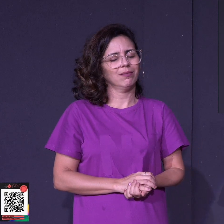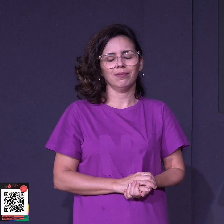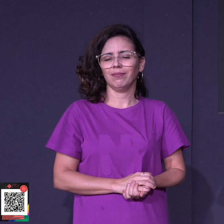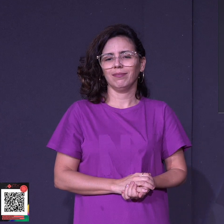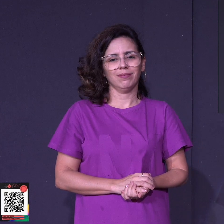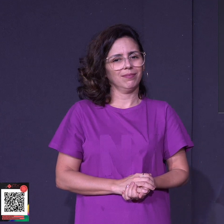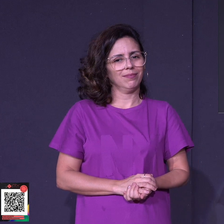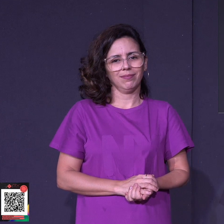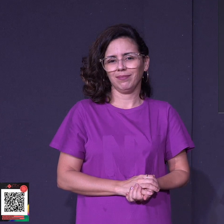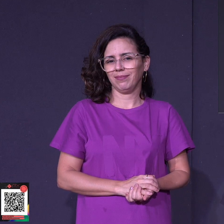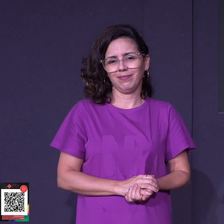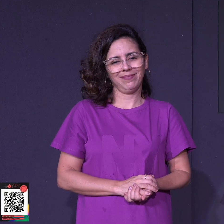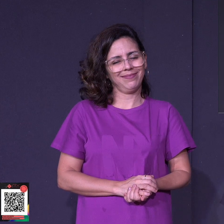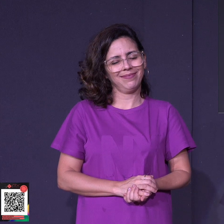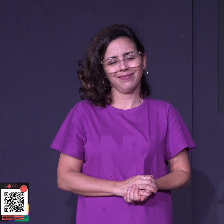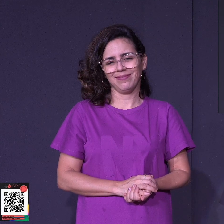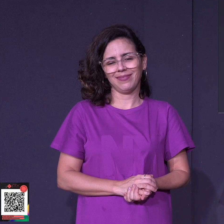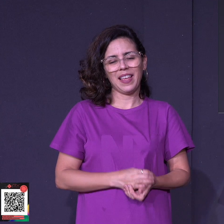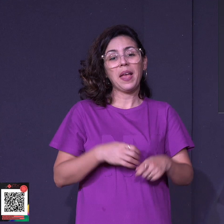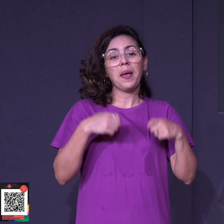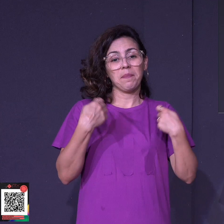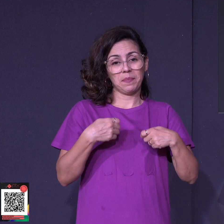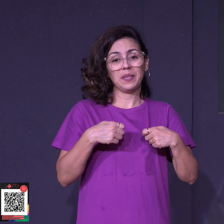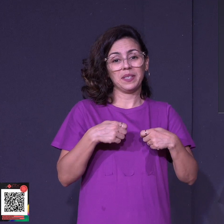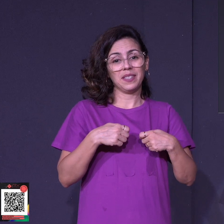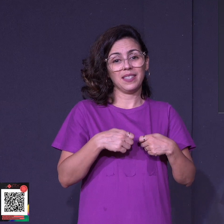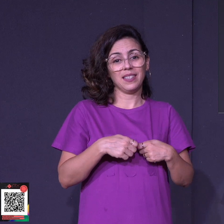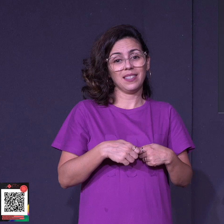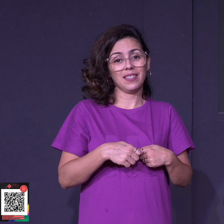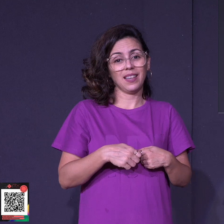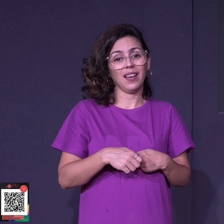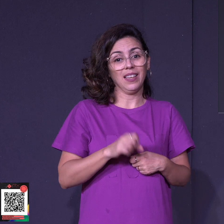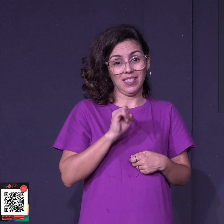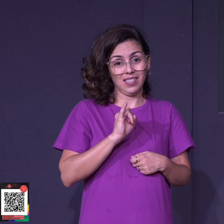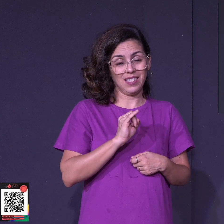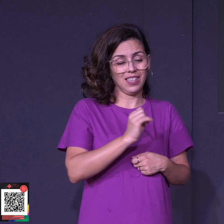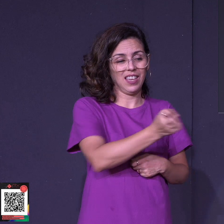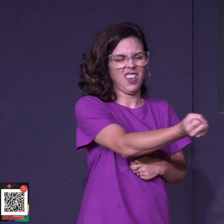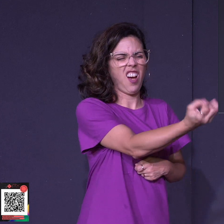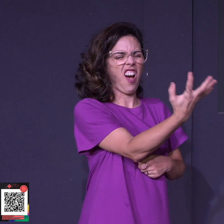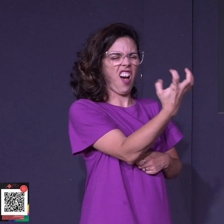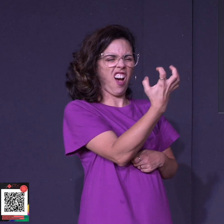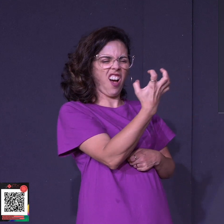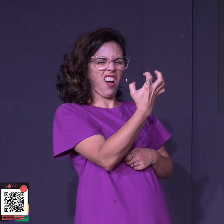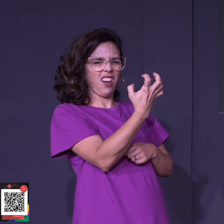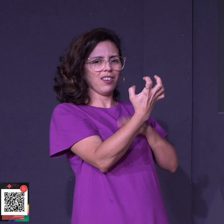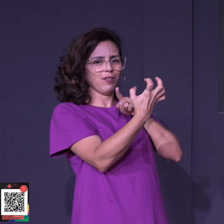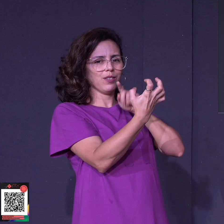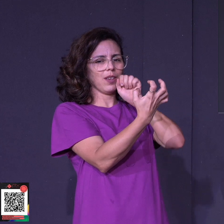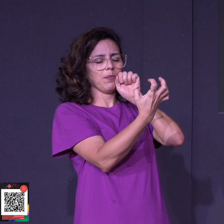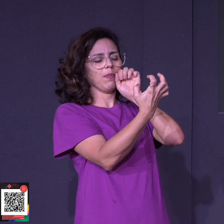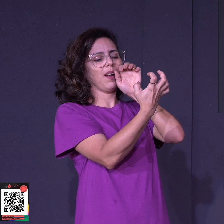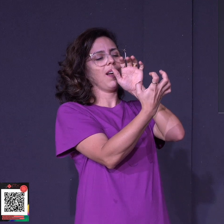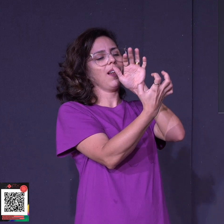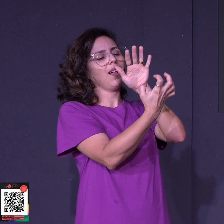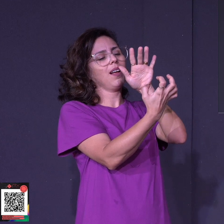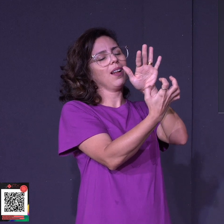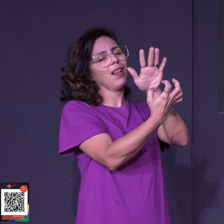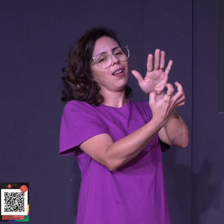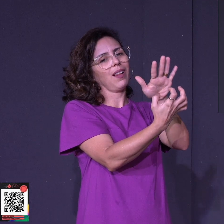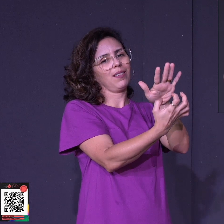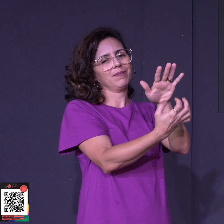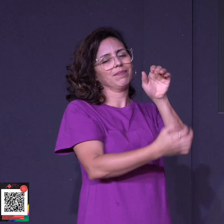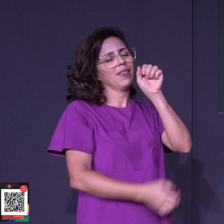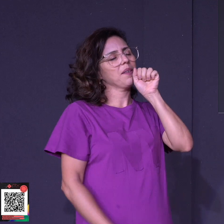paradoxal. Abençoe quem te amaldiçoa, bendiga quem te maldiz. Irmão, a palavra tem que